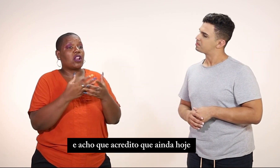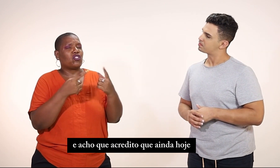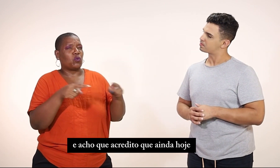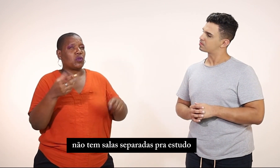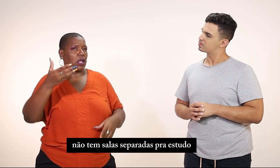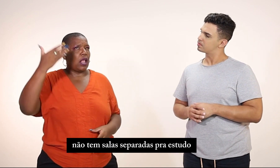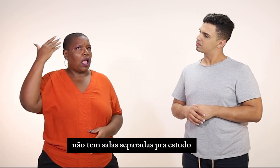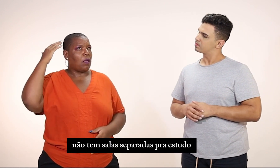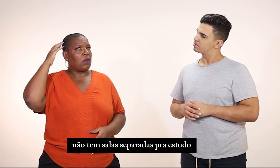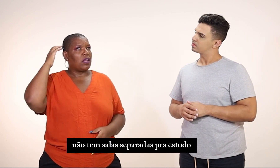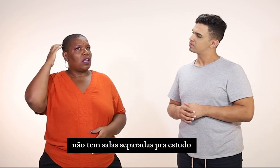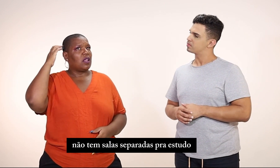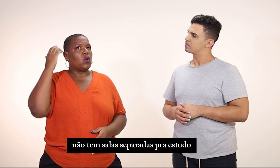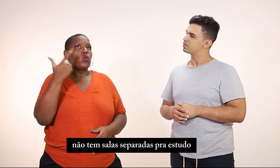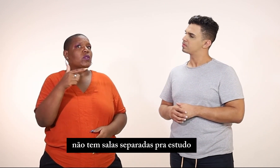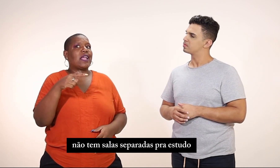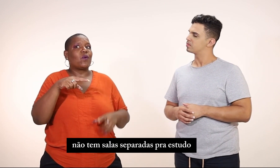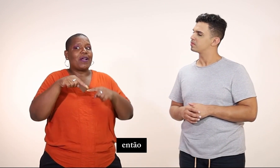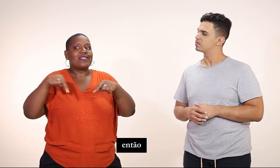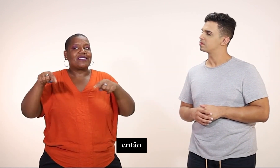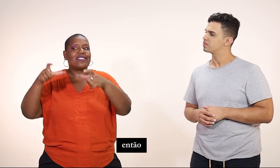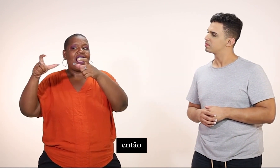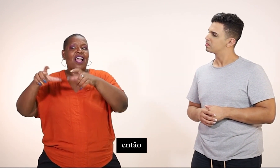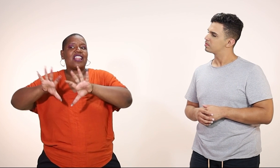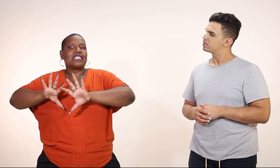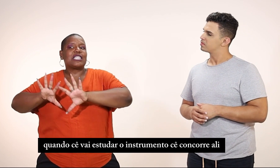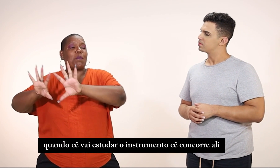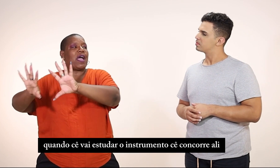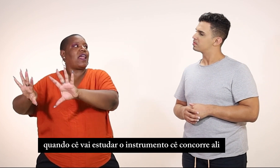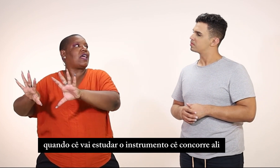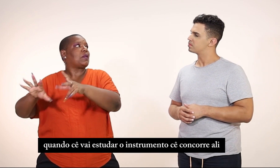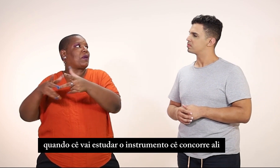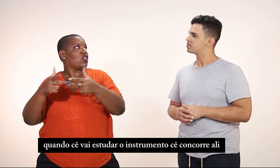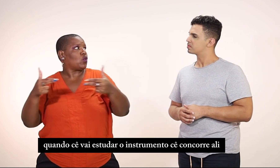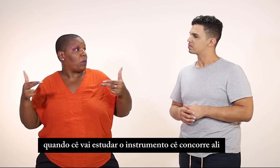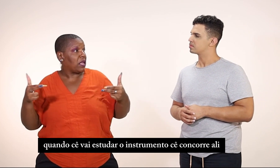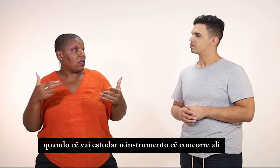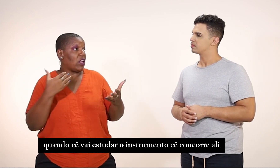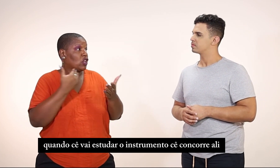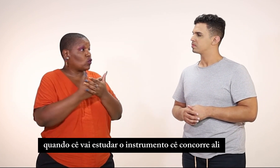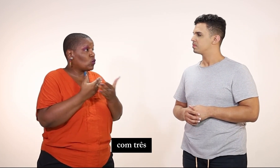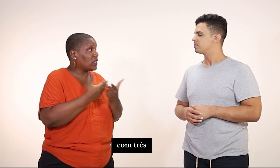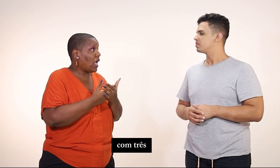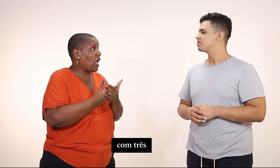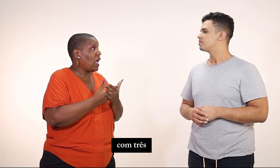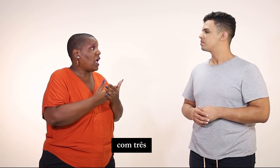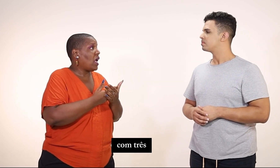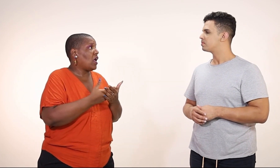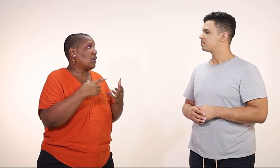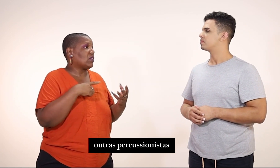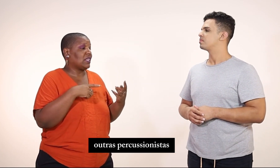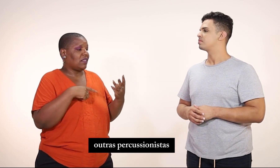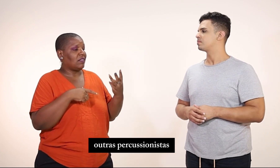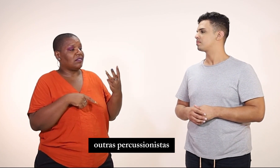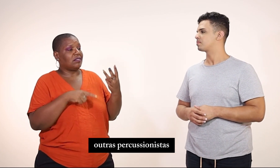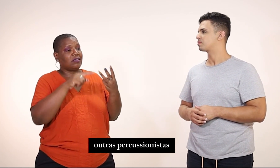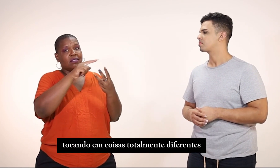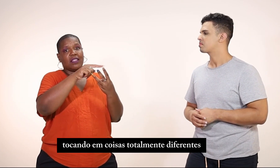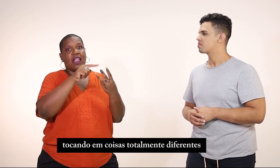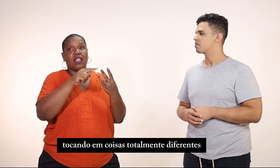hoje, não tem salas separadas para estudo. Então, quando você vai estudar o instrumento, você concorre ali com 3 outros percussionistas tocando coisas